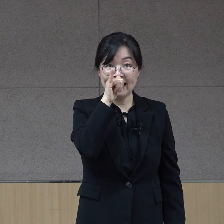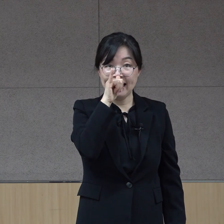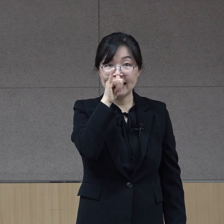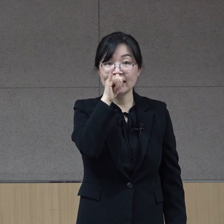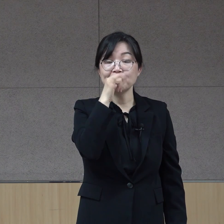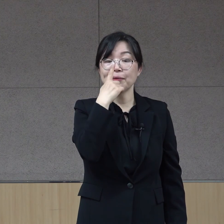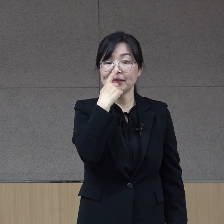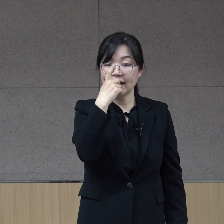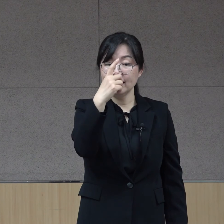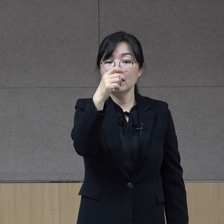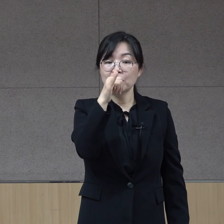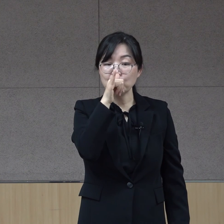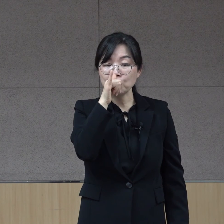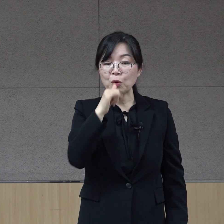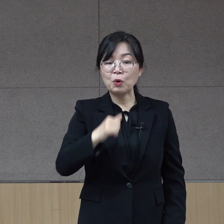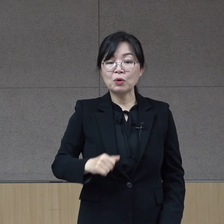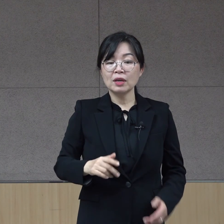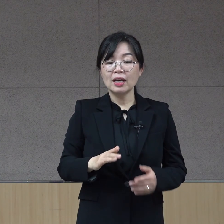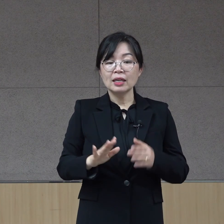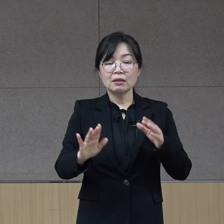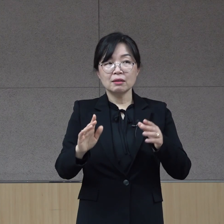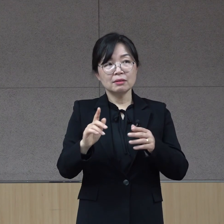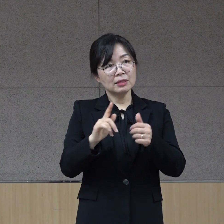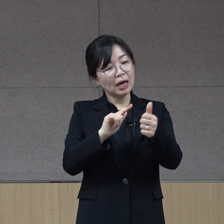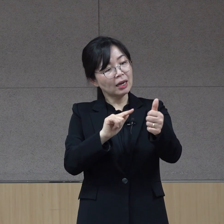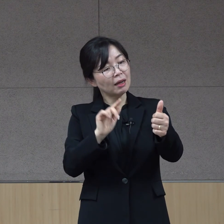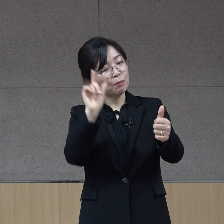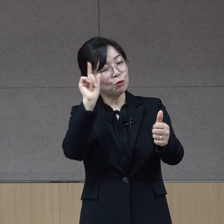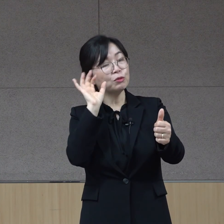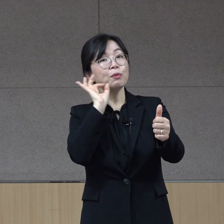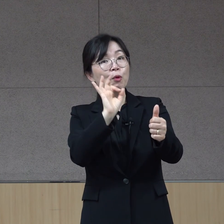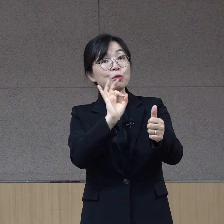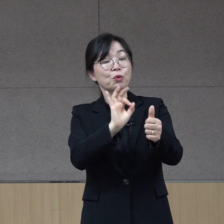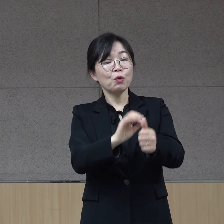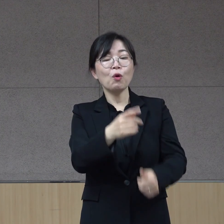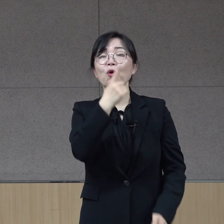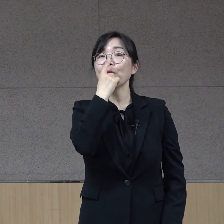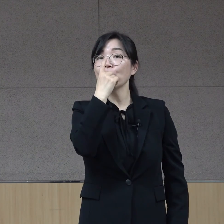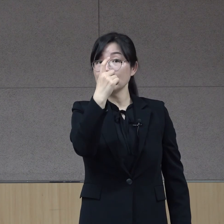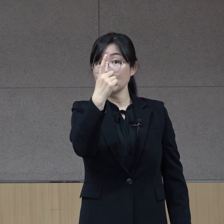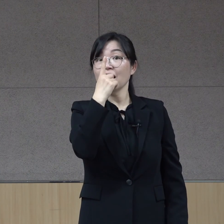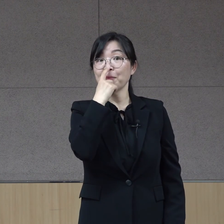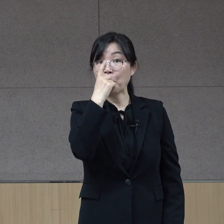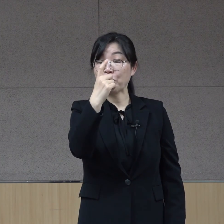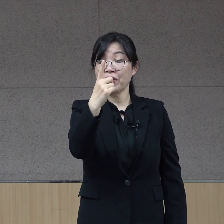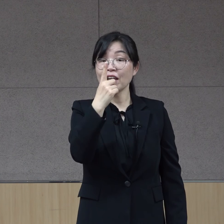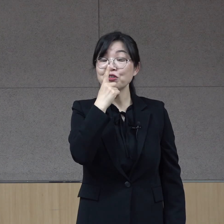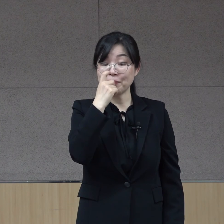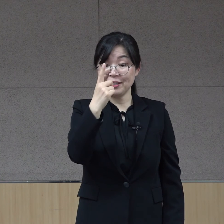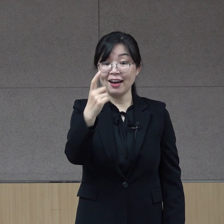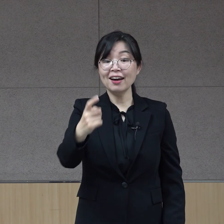네, 하시면 됩니다. 보통 이렇게 사람 모습을 보고도 멋있다, 해도 됩니다.